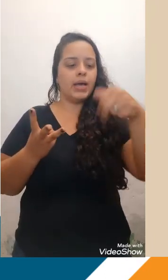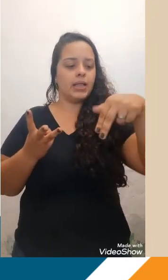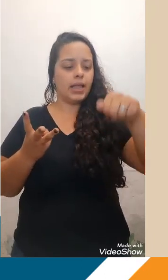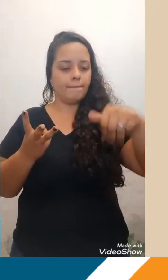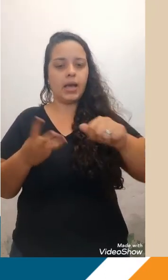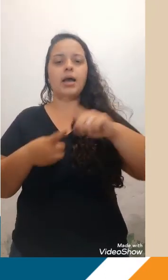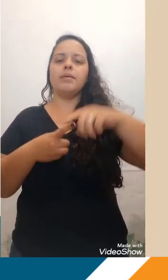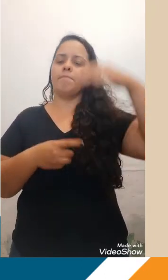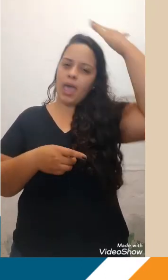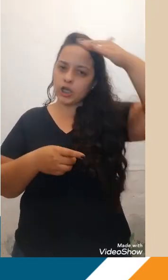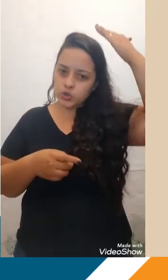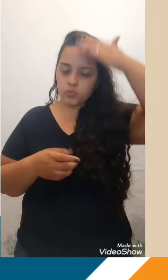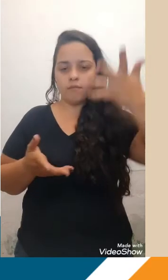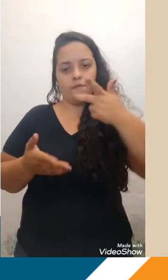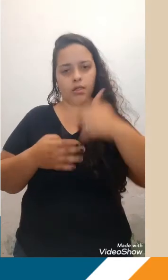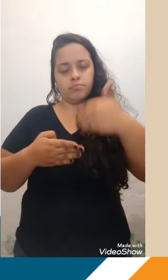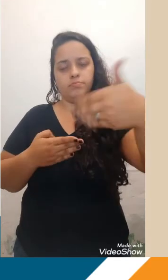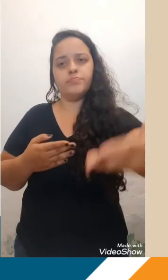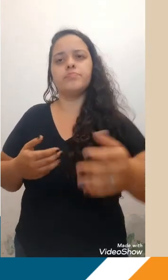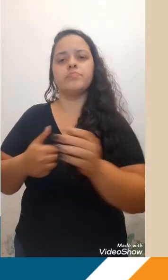o México, que falaremos a seguir.